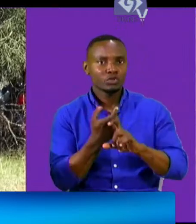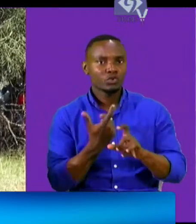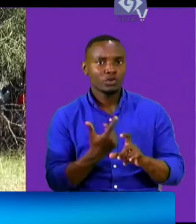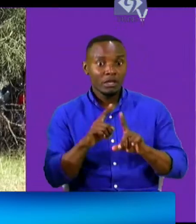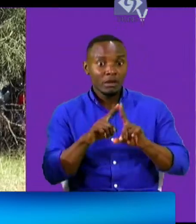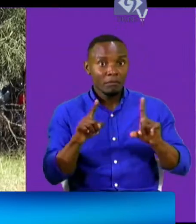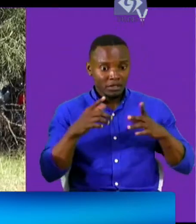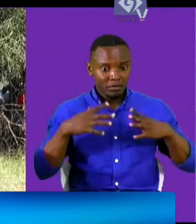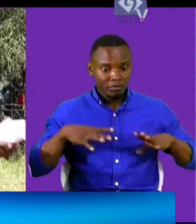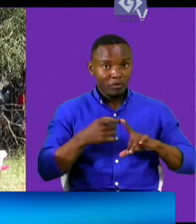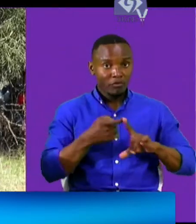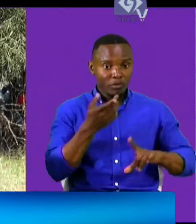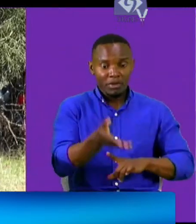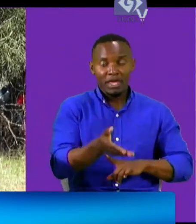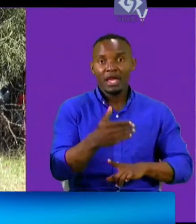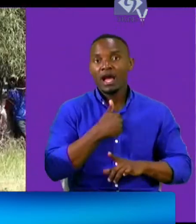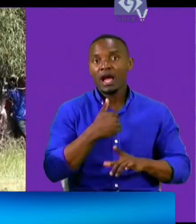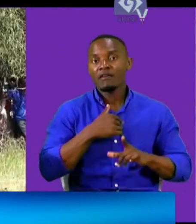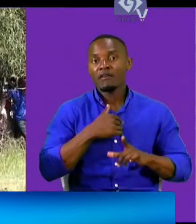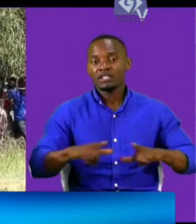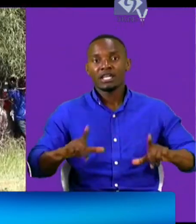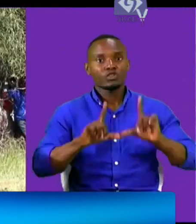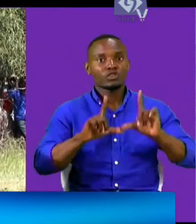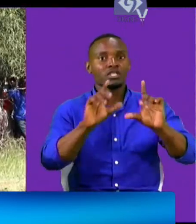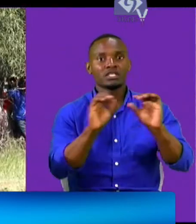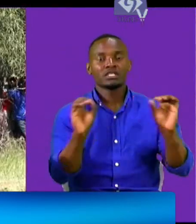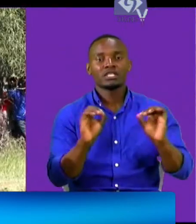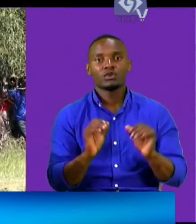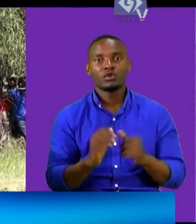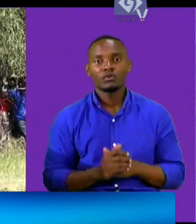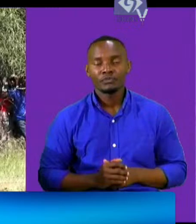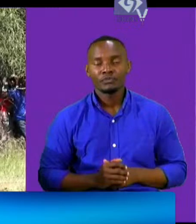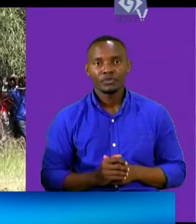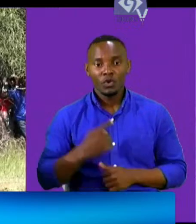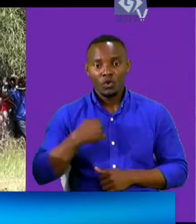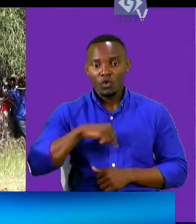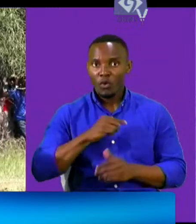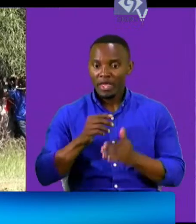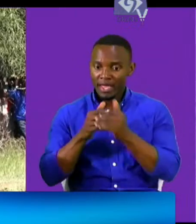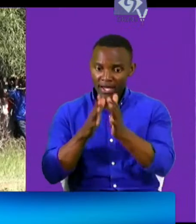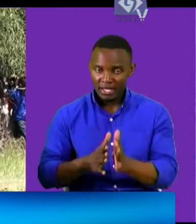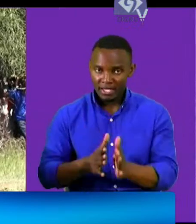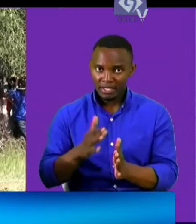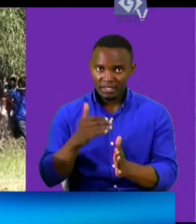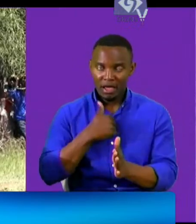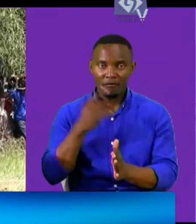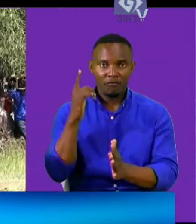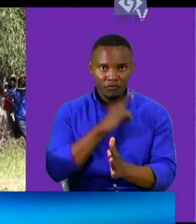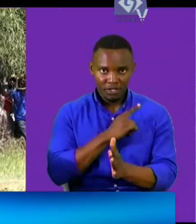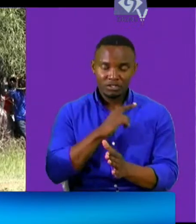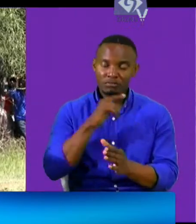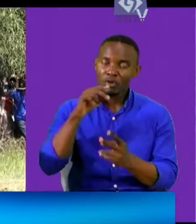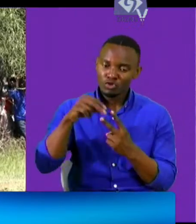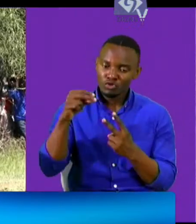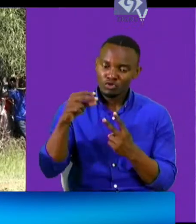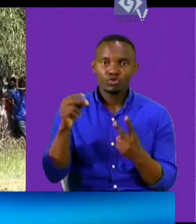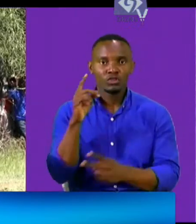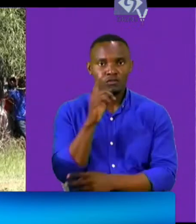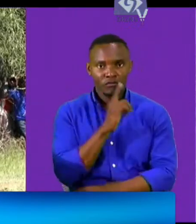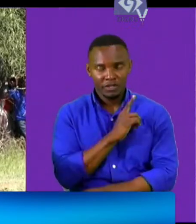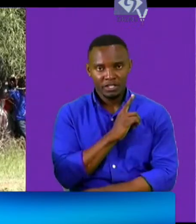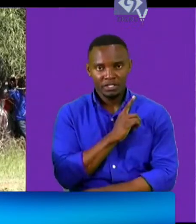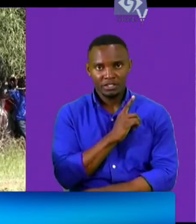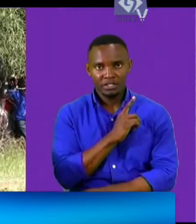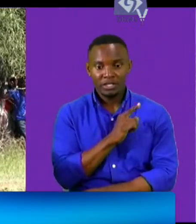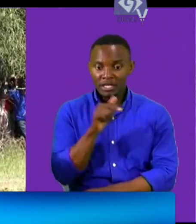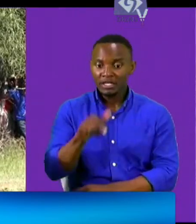hapa Makema hana title deed. Tuko na viongozi ambao tumechagua. I can tell you this for county commissioner. Hii